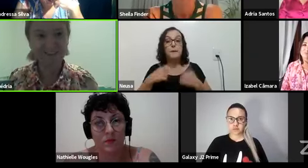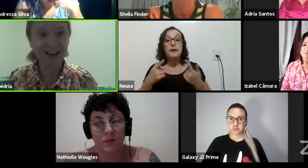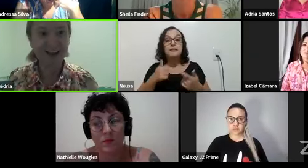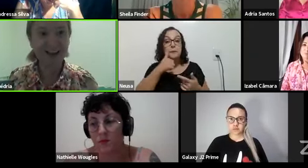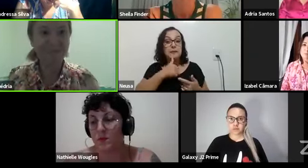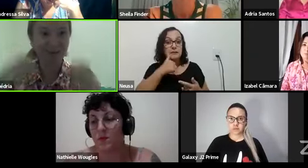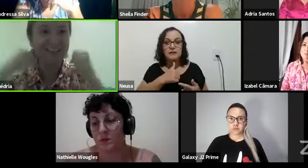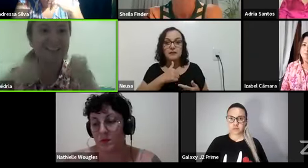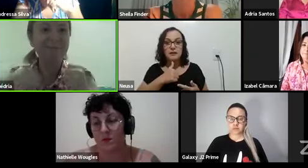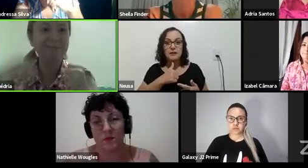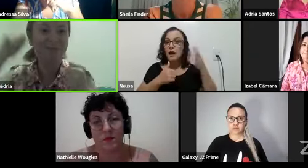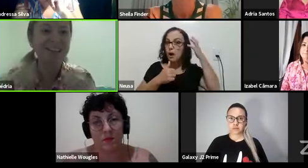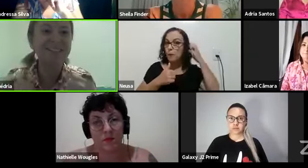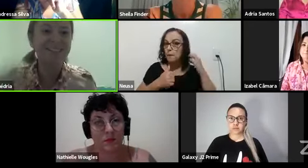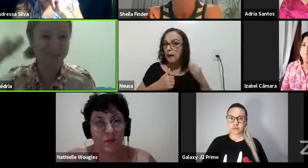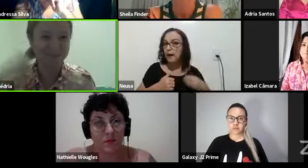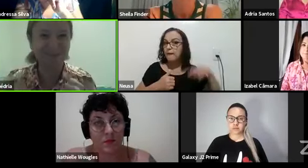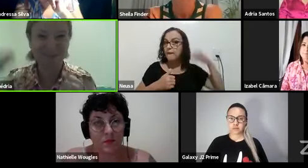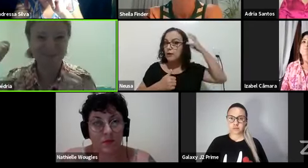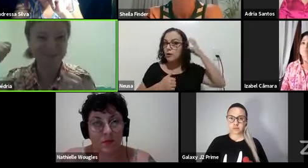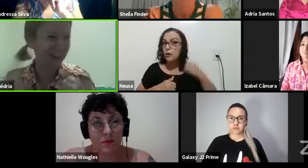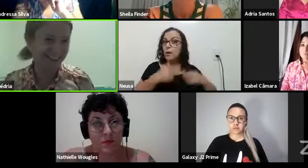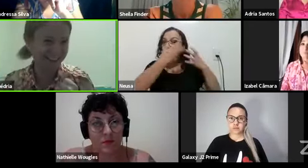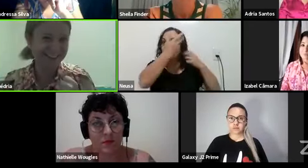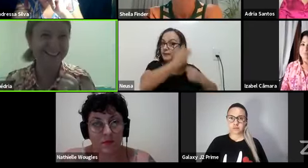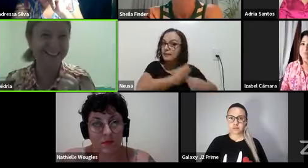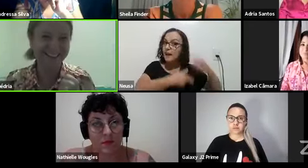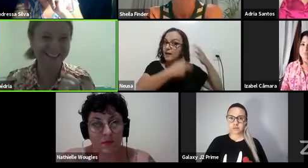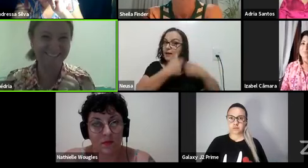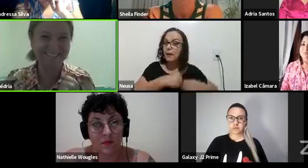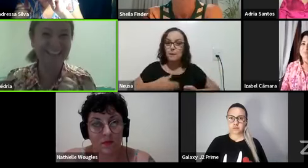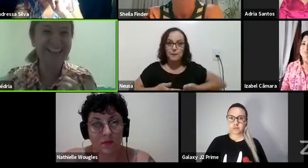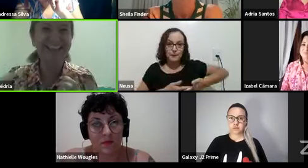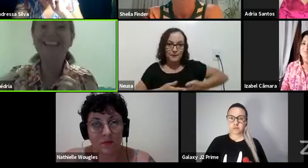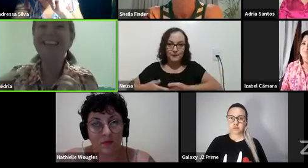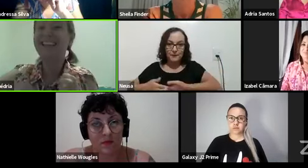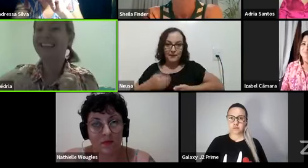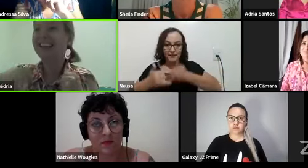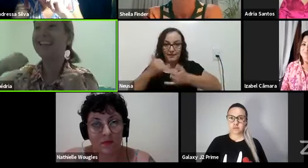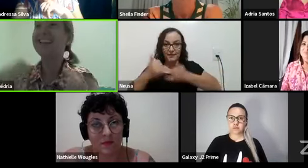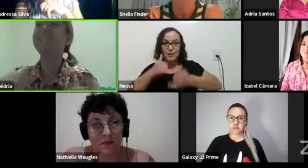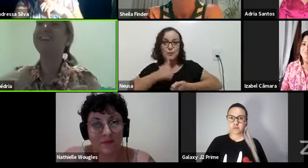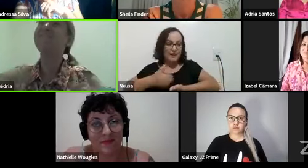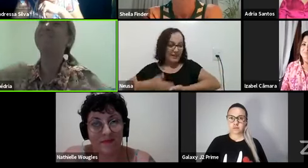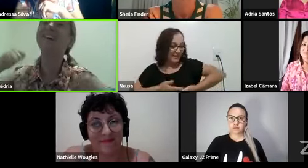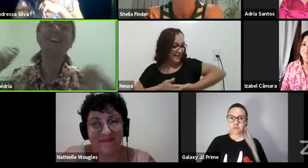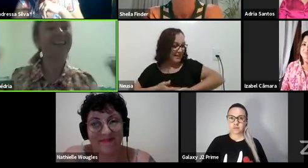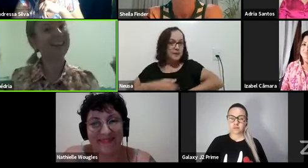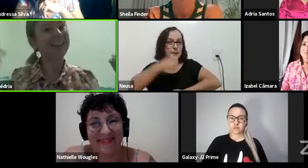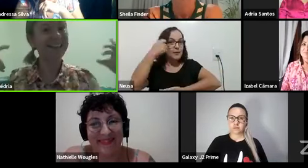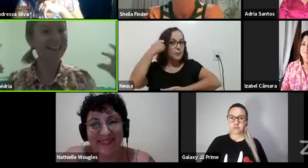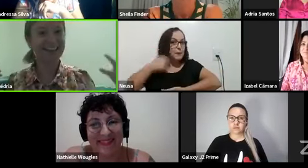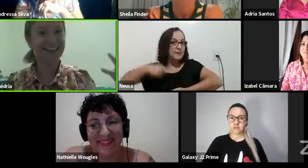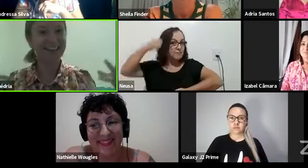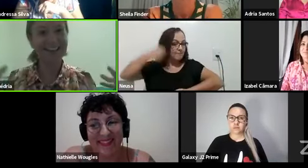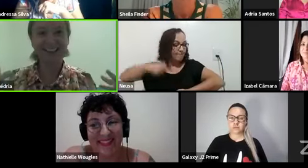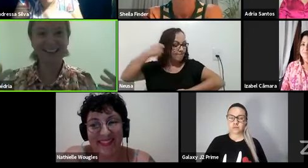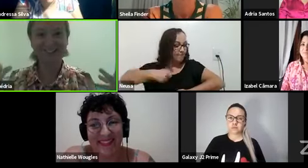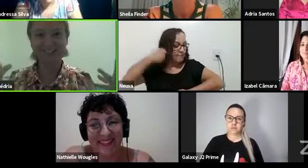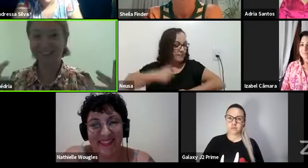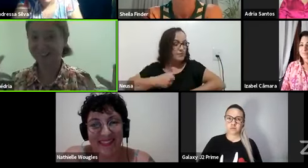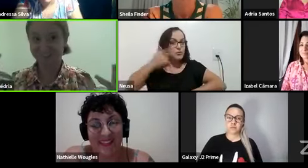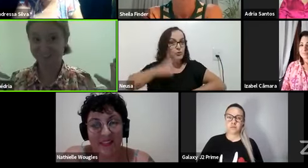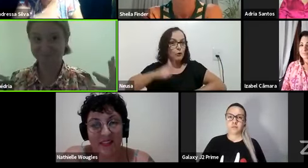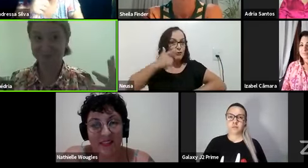ela penteava 80 mil vezes o cabelo da boneca, sabe? E aí a minha mãe,